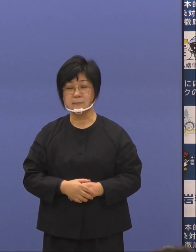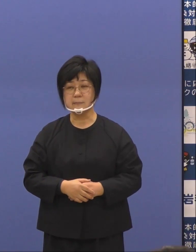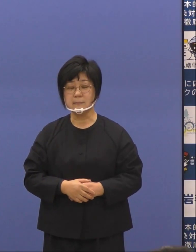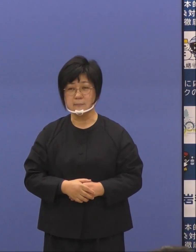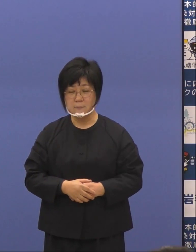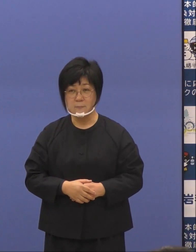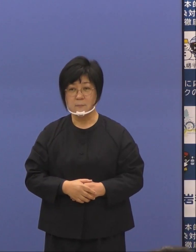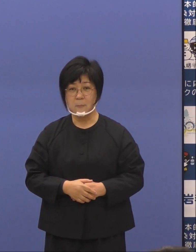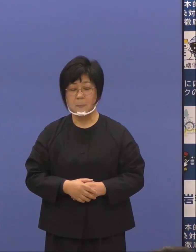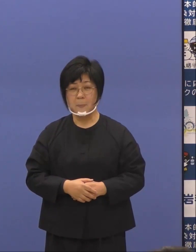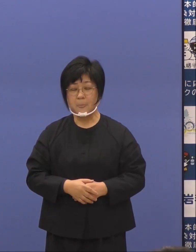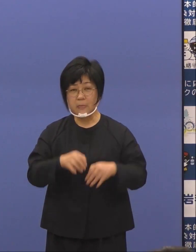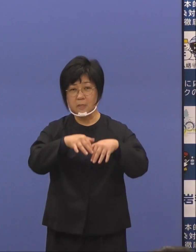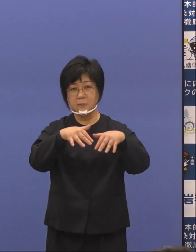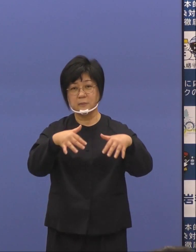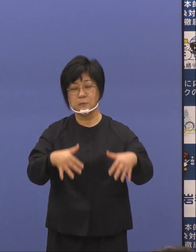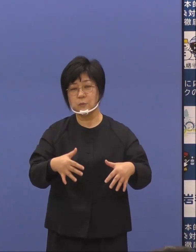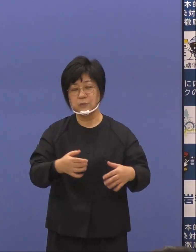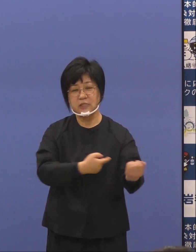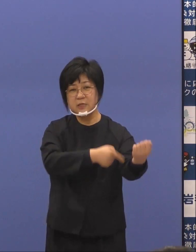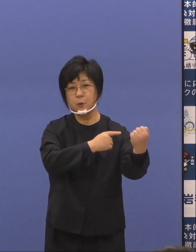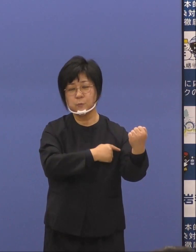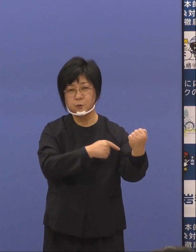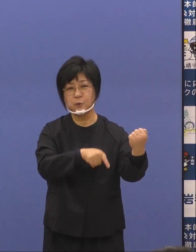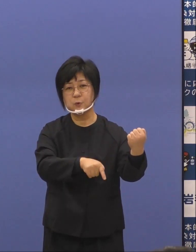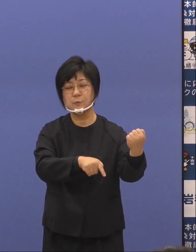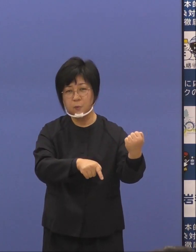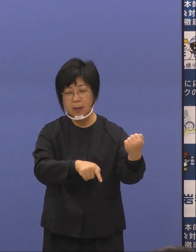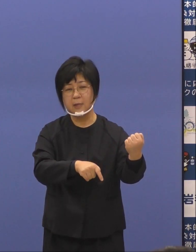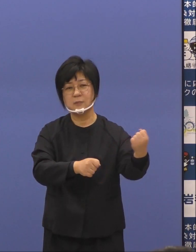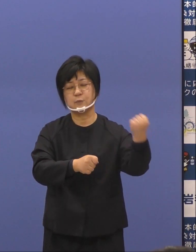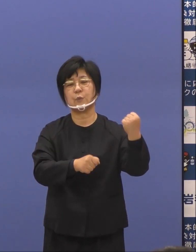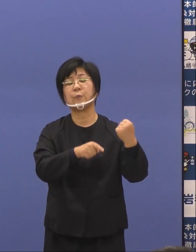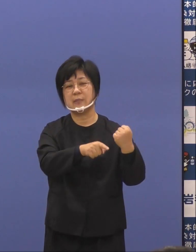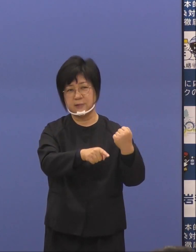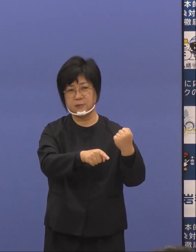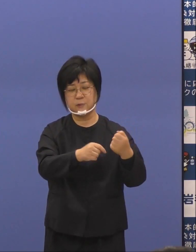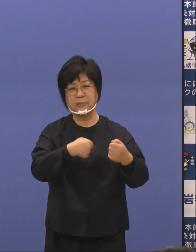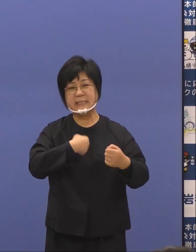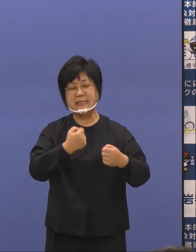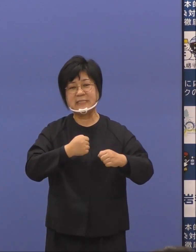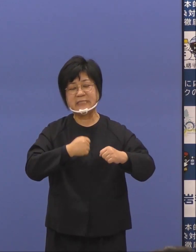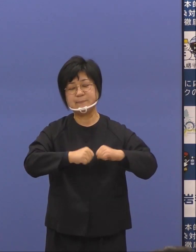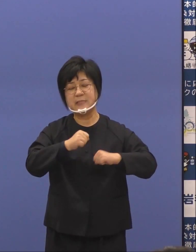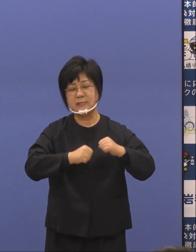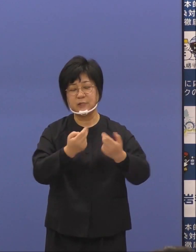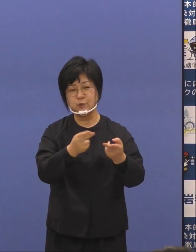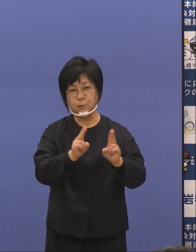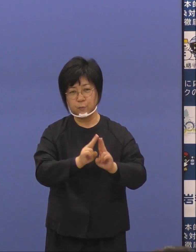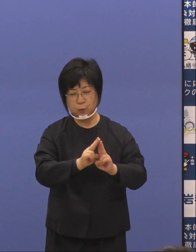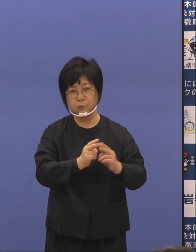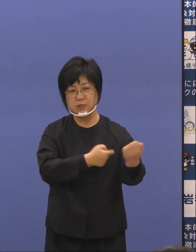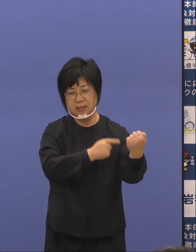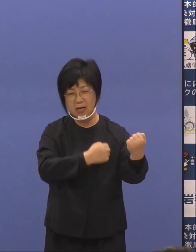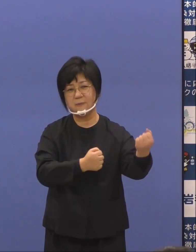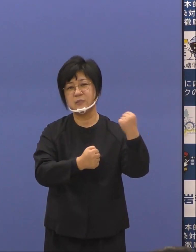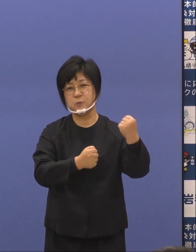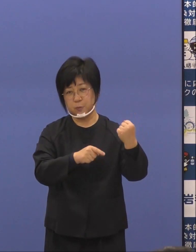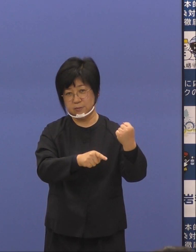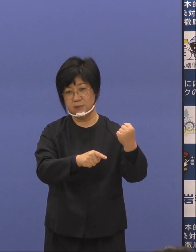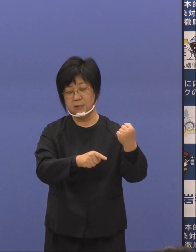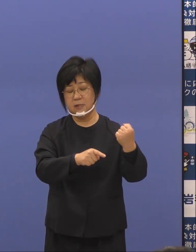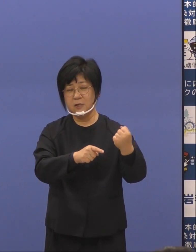う選挙での力っていうのは非常に強いですからね。ですから、それに対抗しうるよう